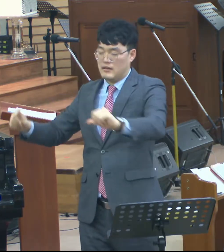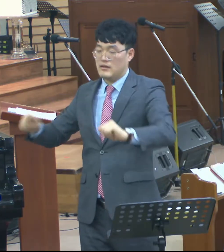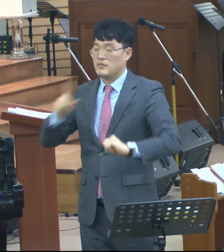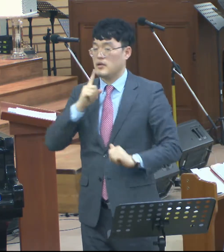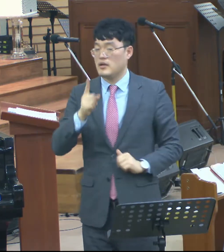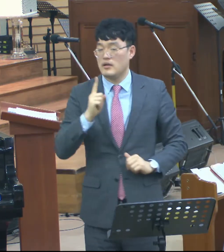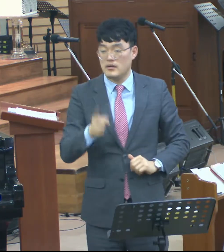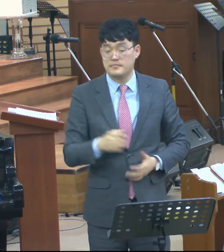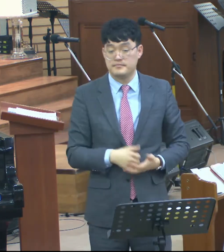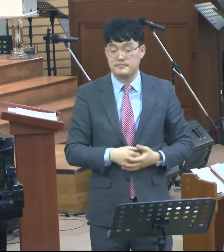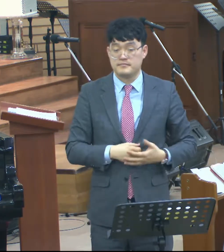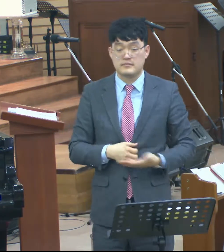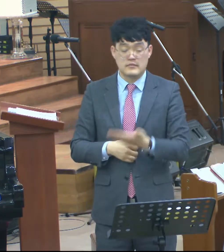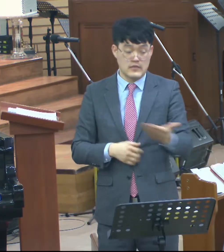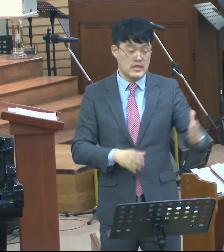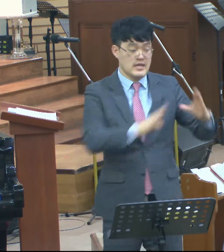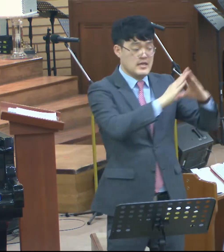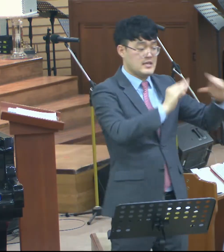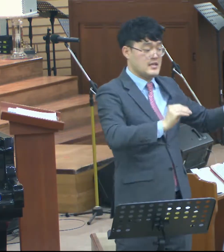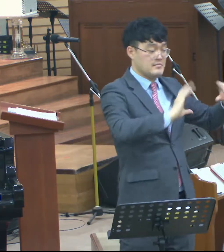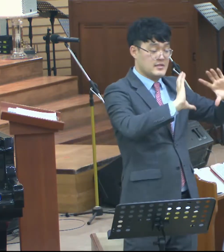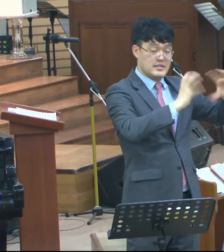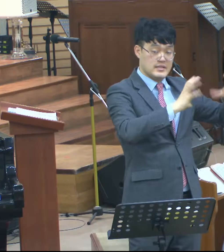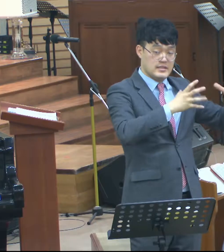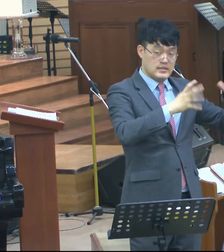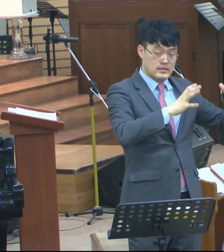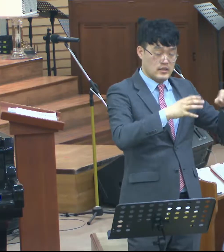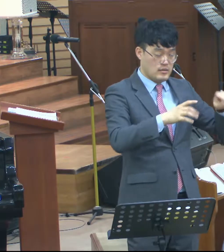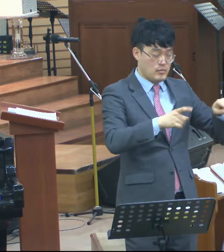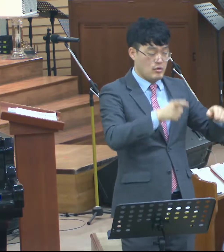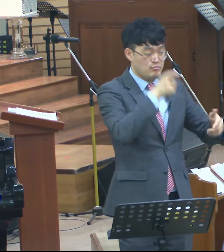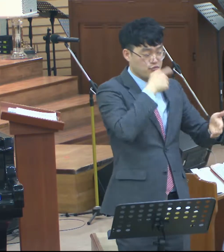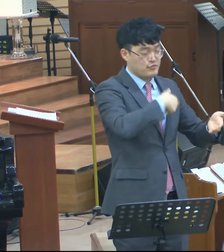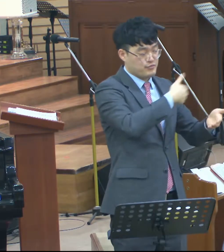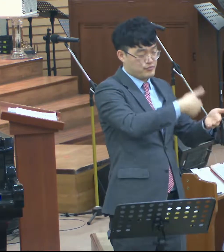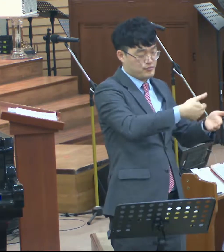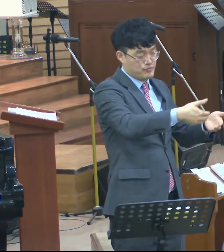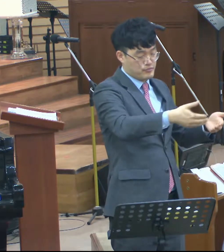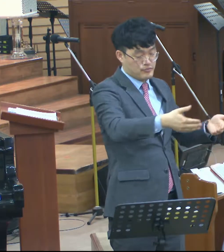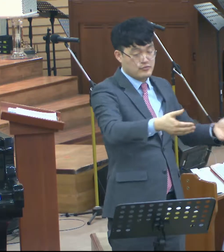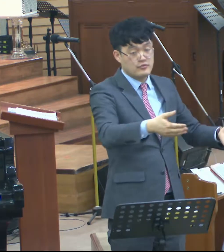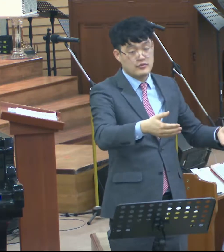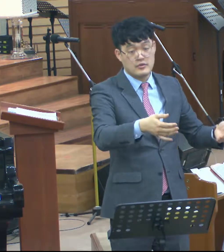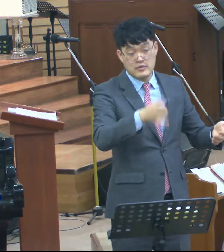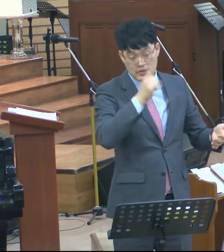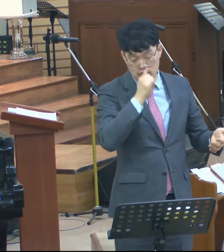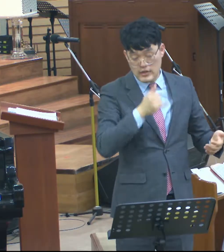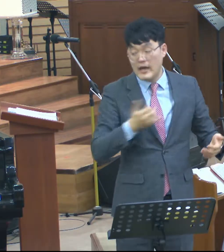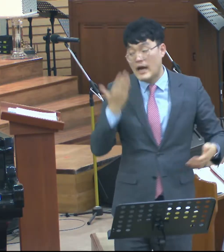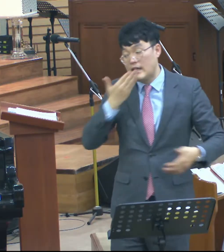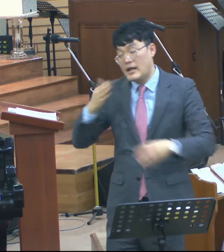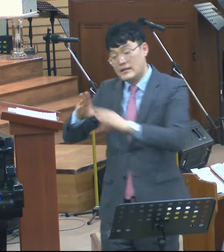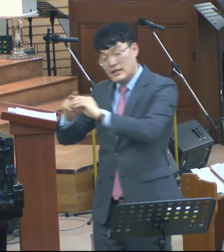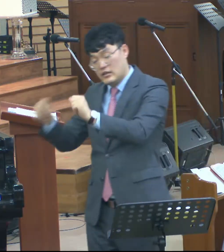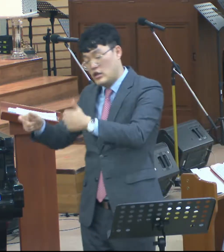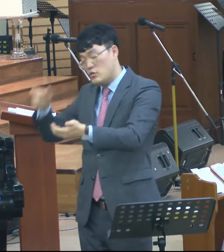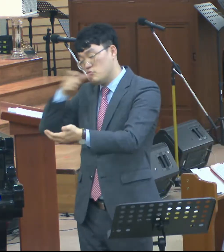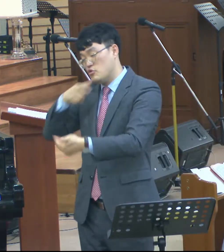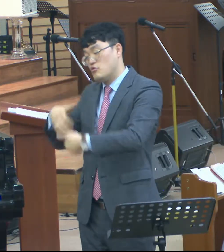이집트 땅은 정원이에요. 물이 계속 흐르기 때문에 내가 발로 물꼬를 딱 열어주면 물이 들어오고